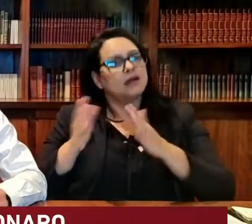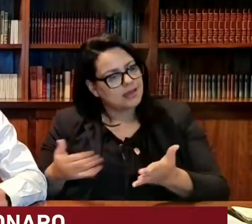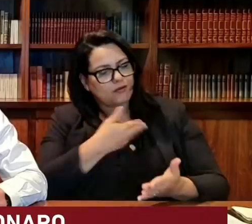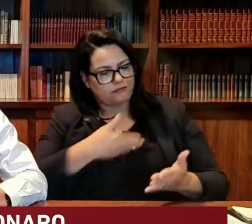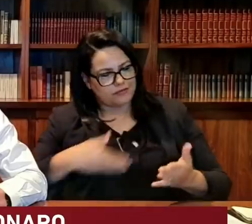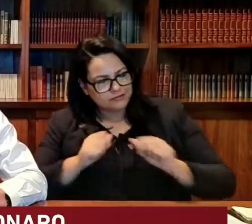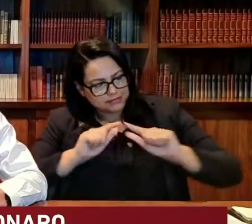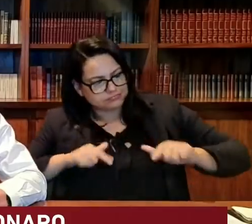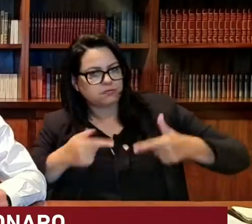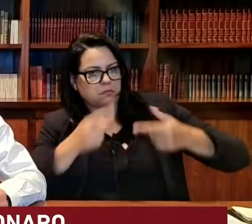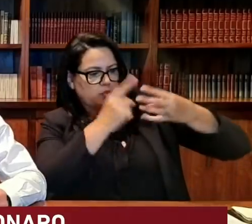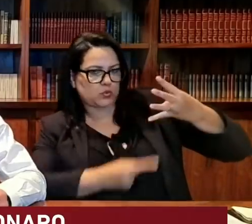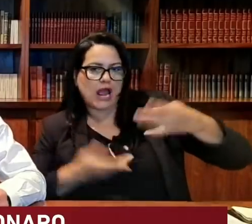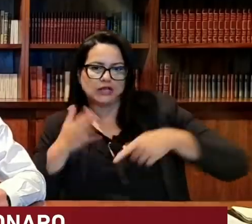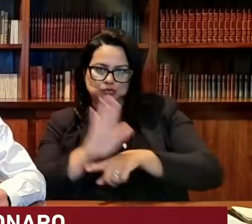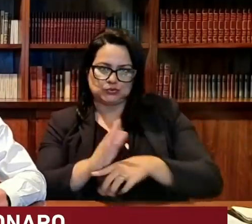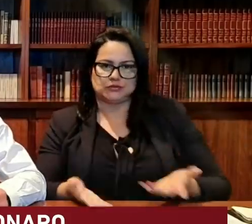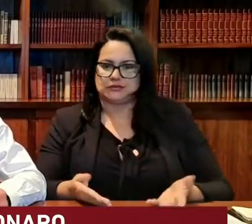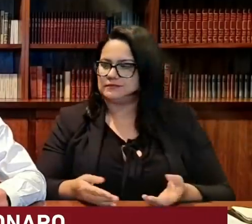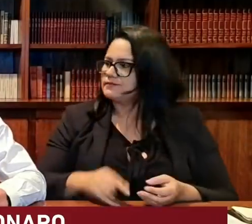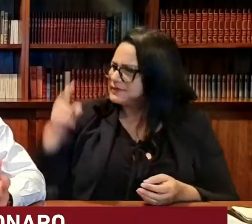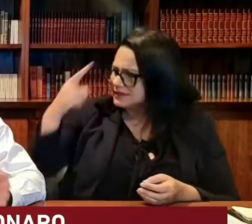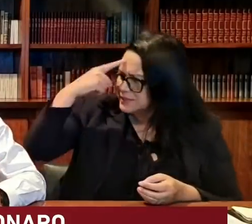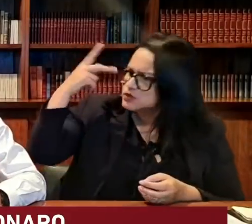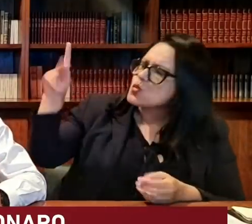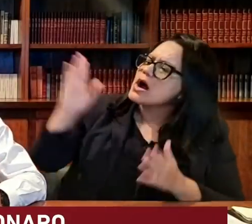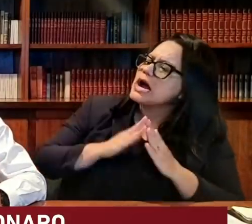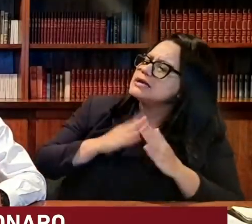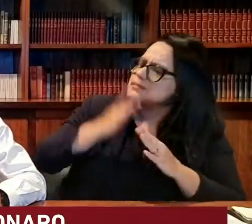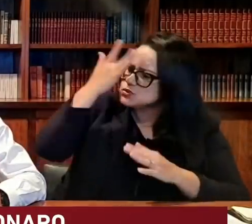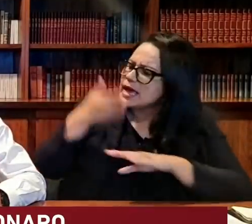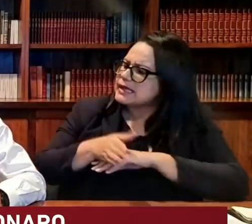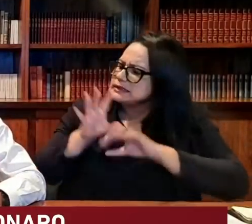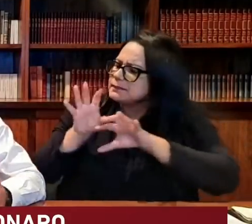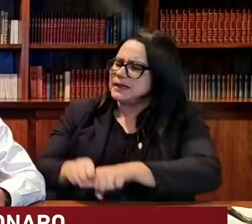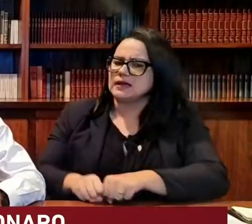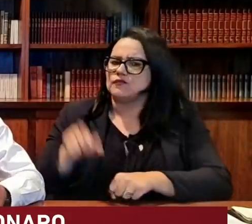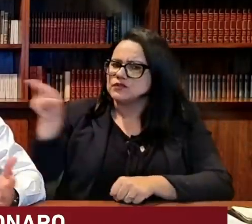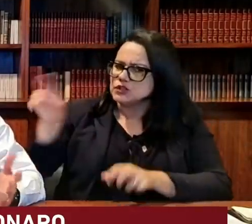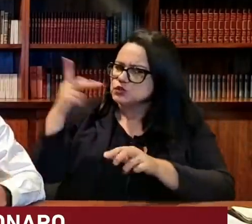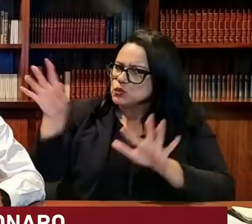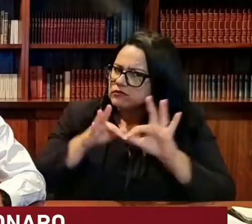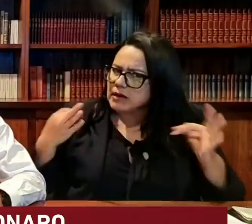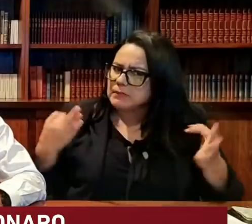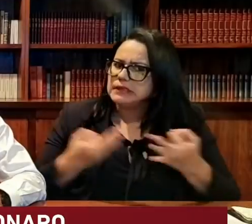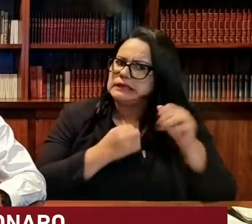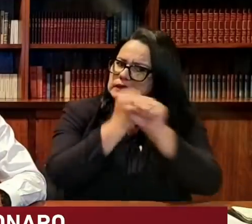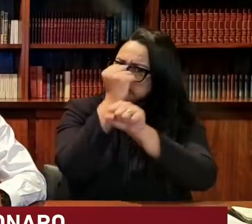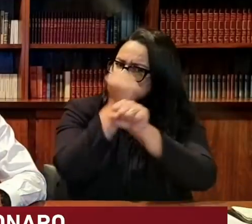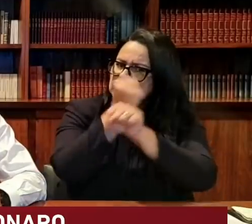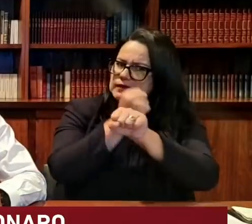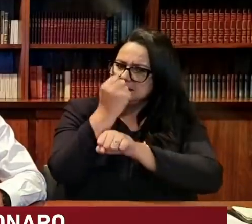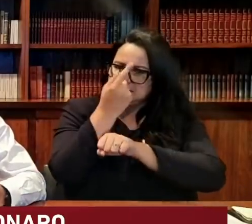governo. Você imaginou, Dani, alguém invadindo a tua propriedade? Você, tua família, levou anos para fazer aquilo,